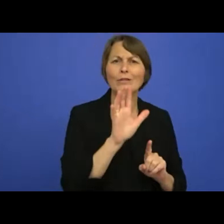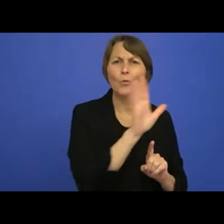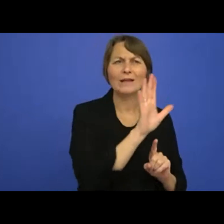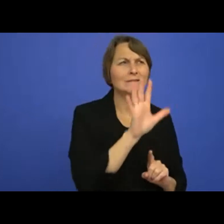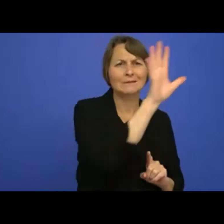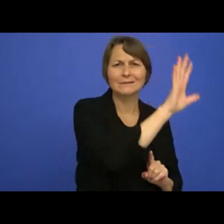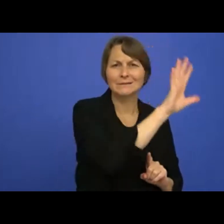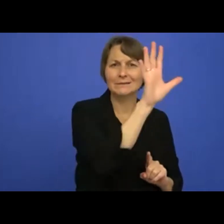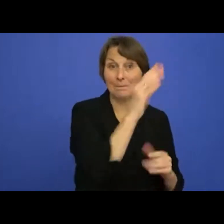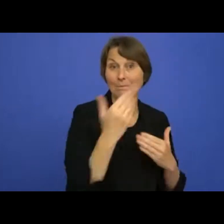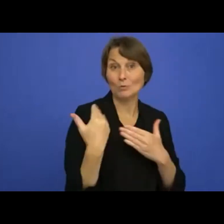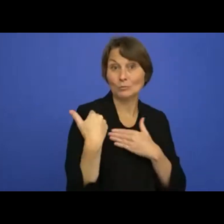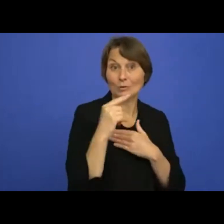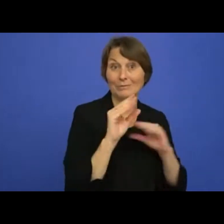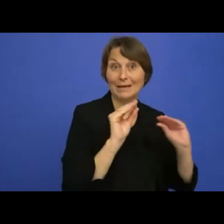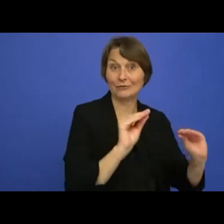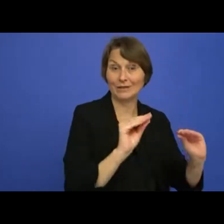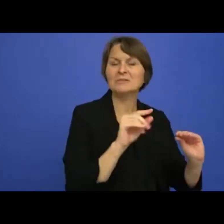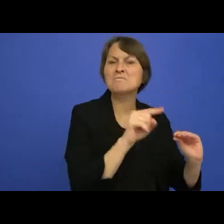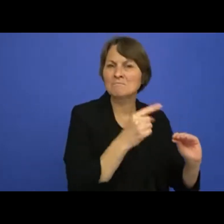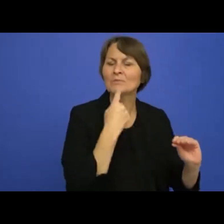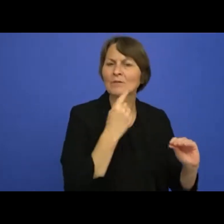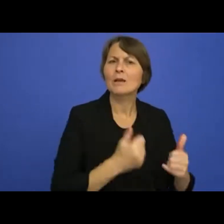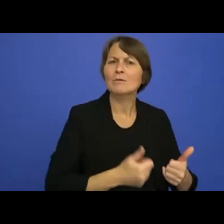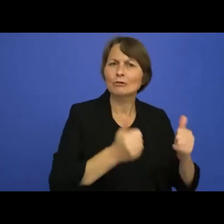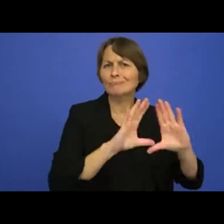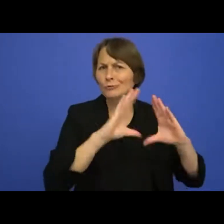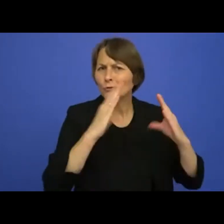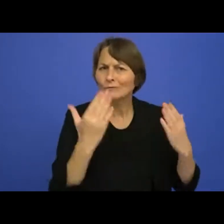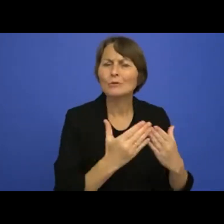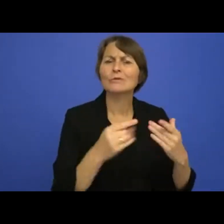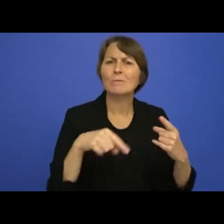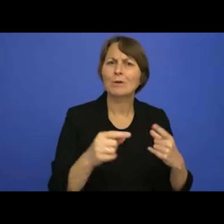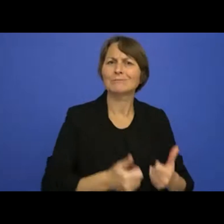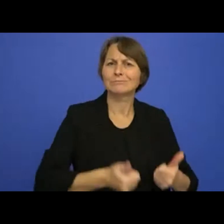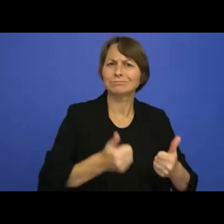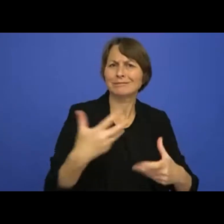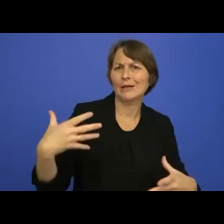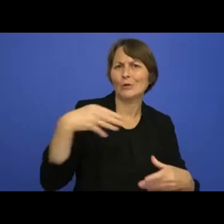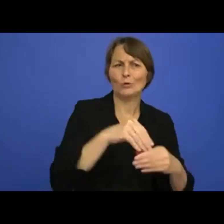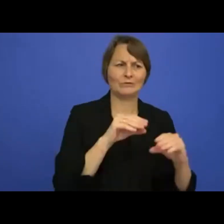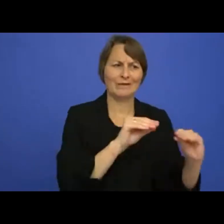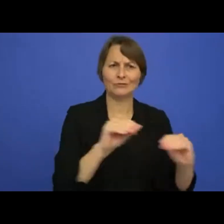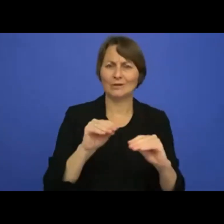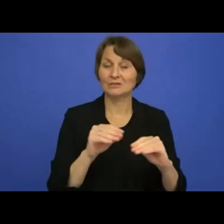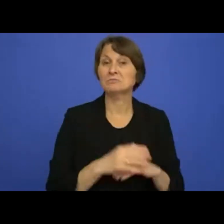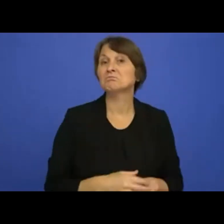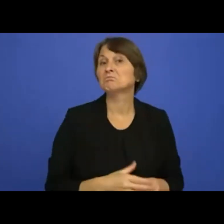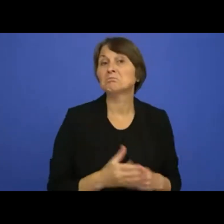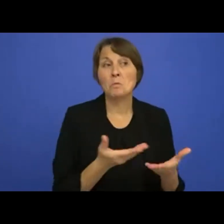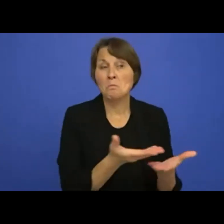aidons les enfants à l'école pour justement encourager des pratiques universelles